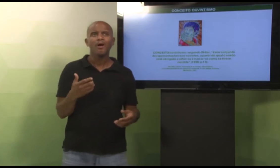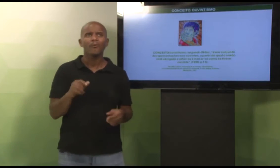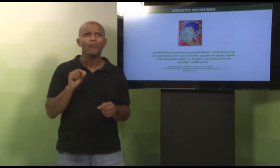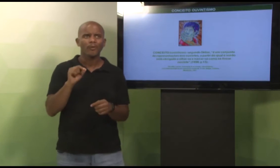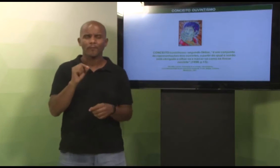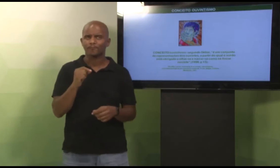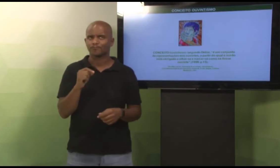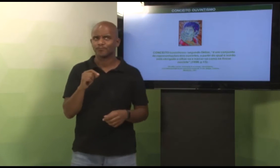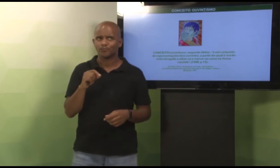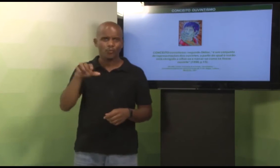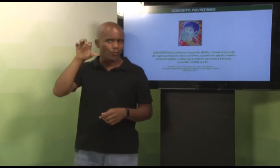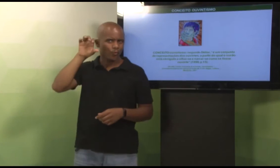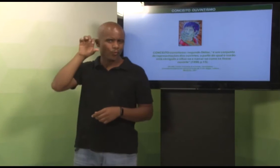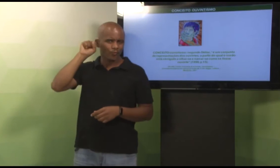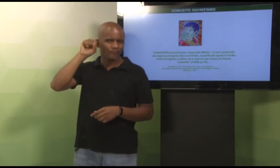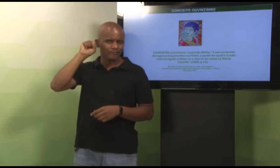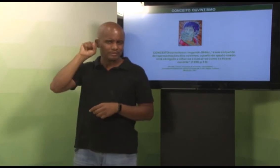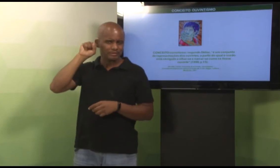3 tipos.